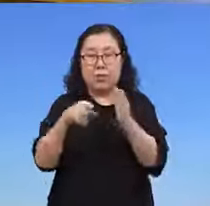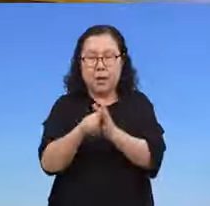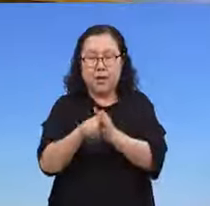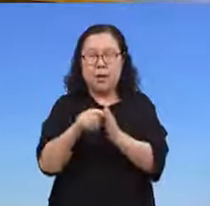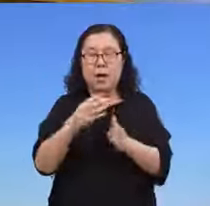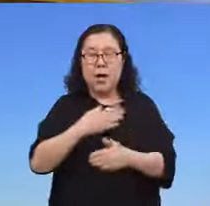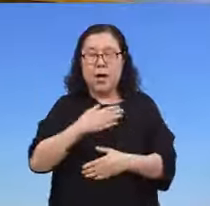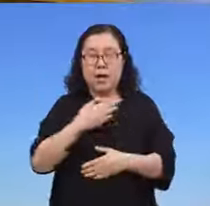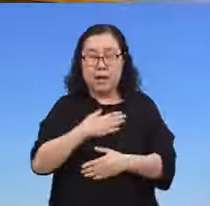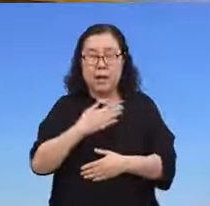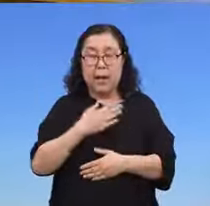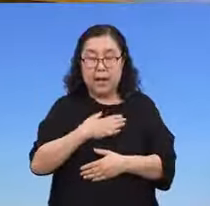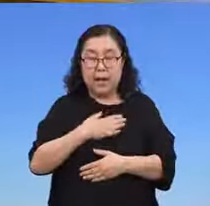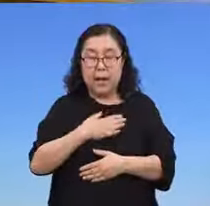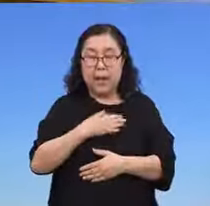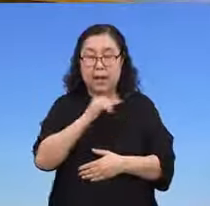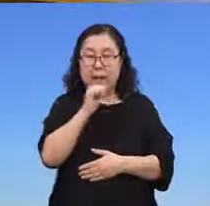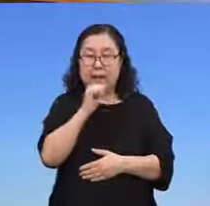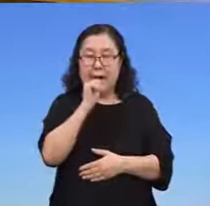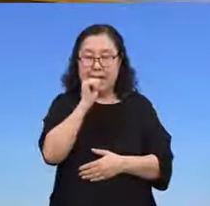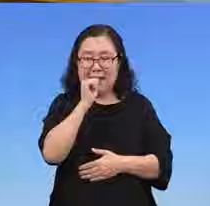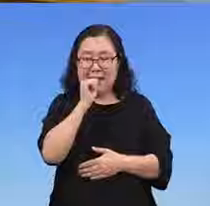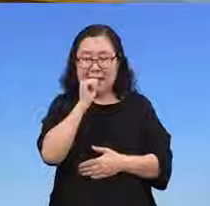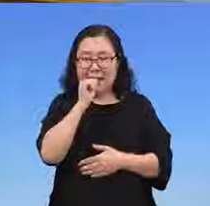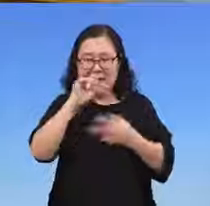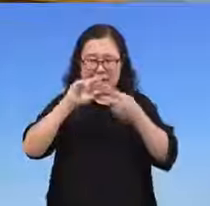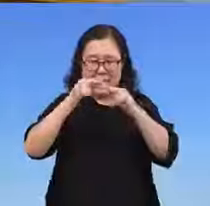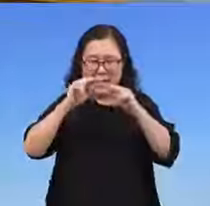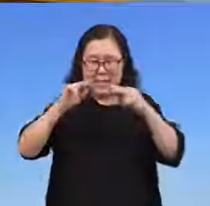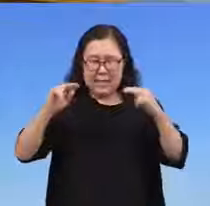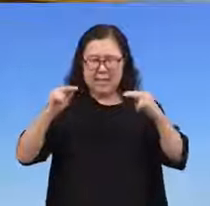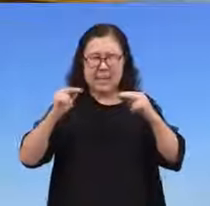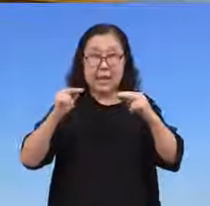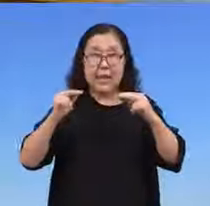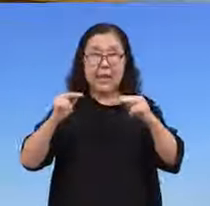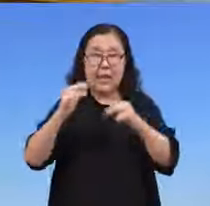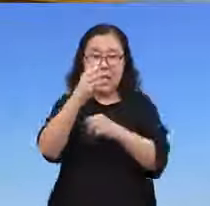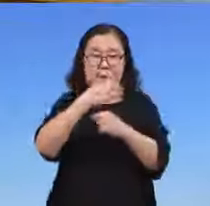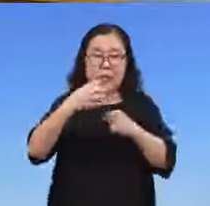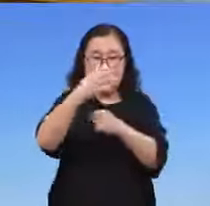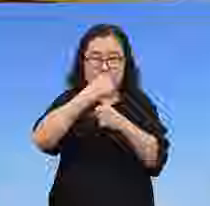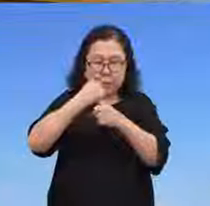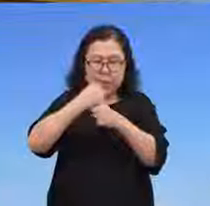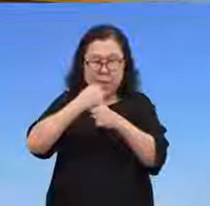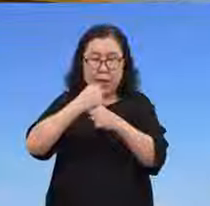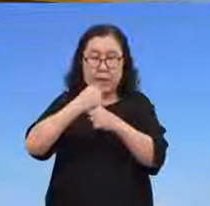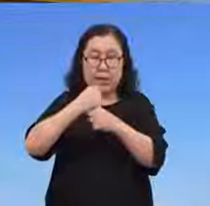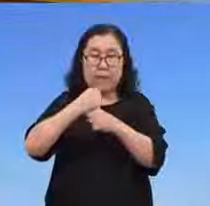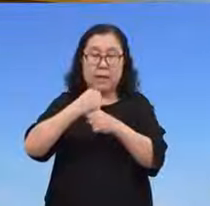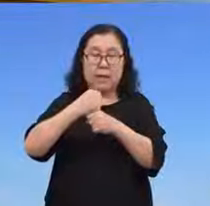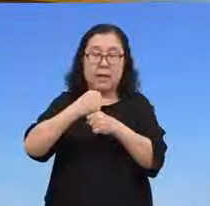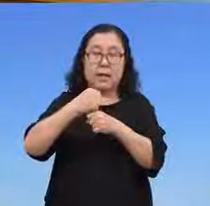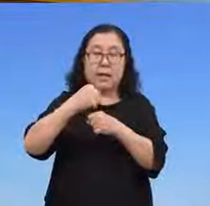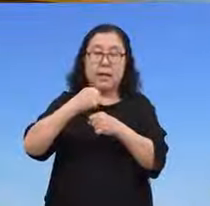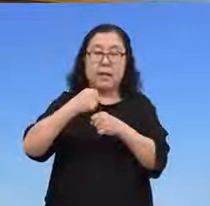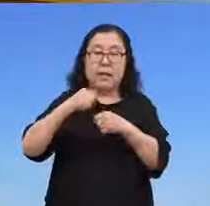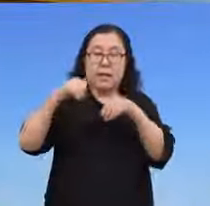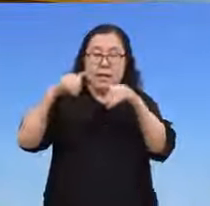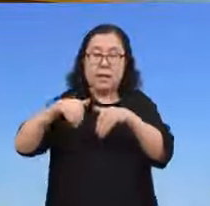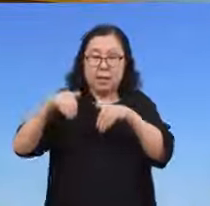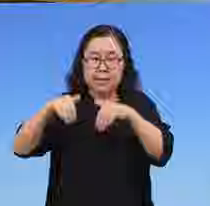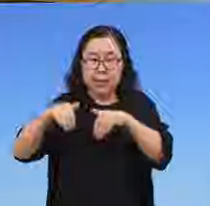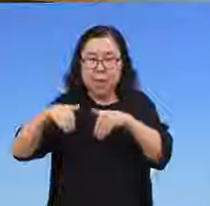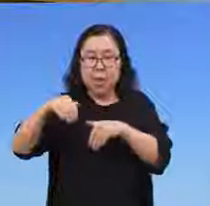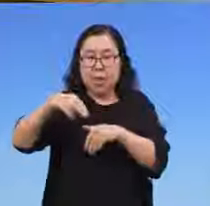것은, 이 일을 위하여 내가 쇠사슬에 매인 사신이 된 것은, 사신은 요즘으로 치면